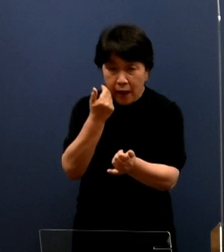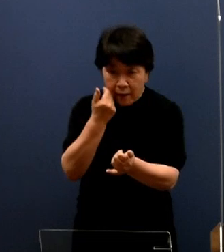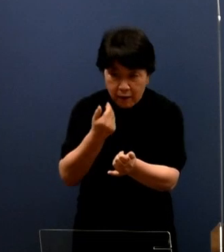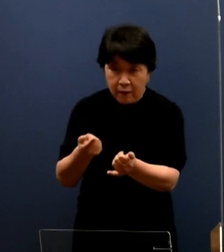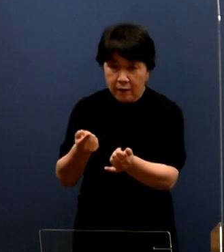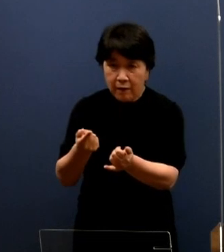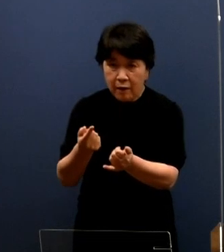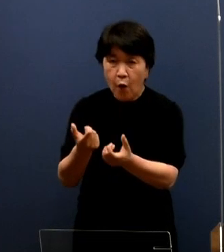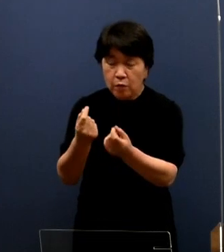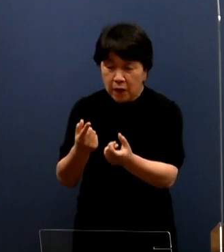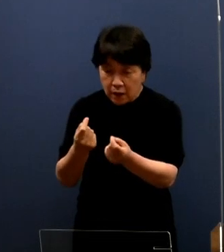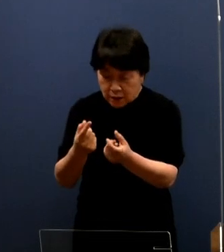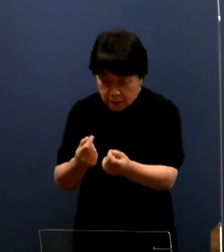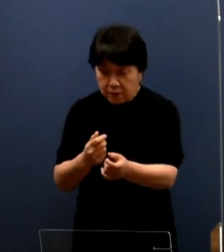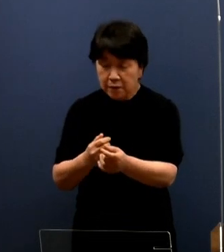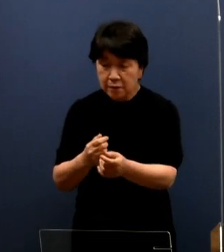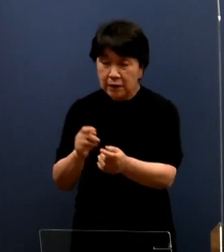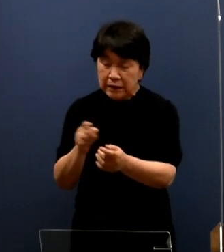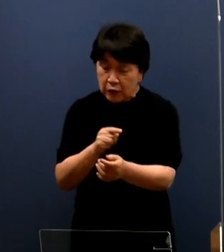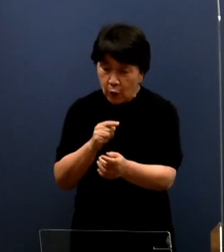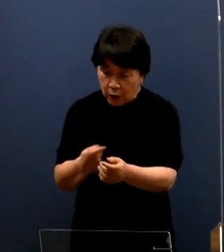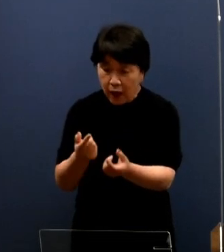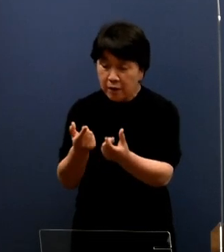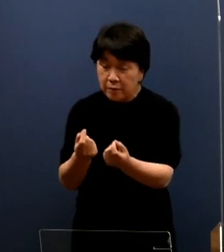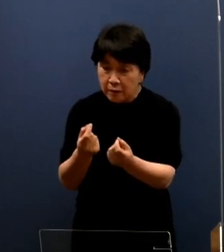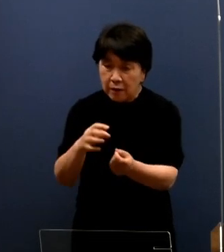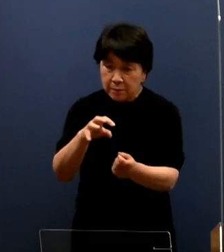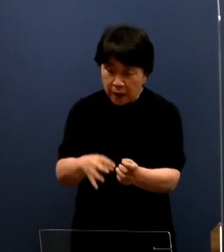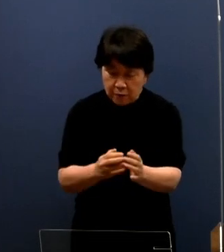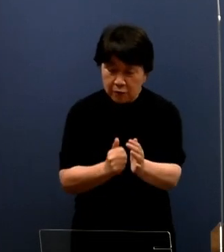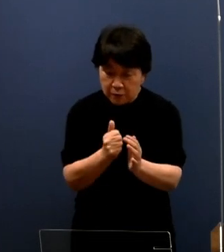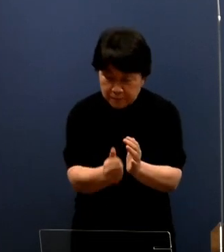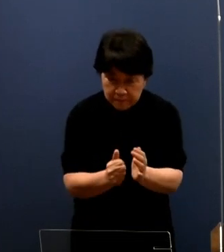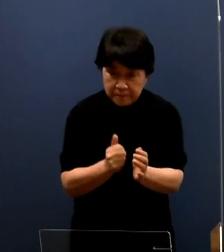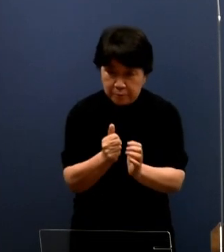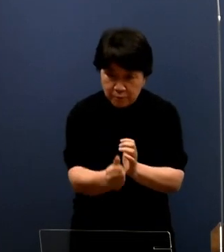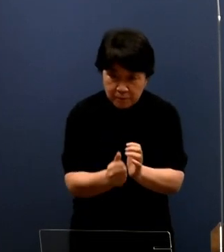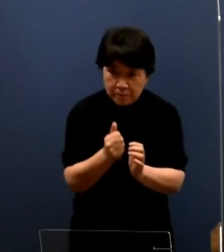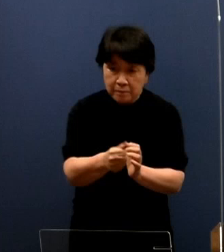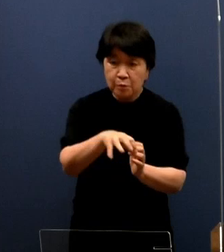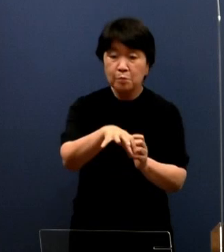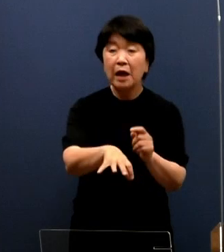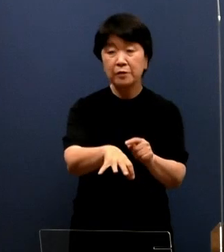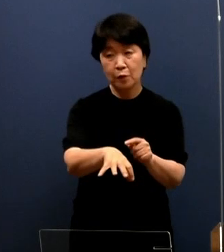じ場所に通っている、また同じ人が同じところに滞在している施設ですよ。わかります？